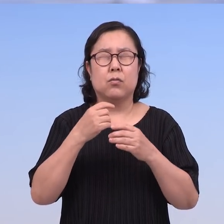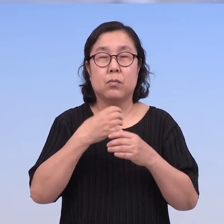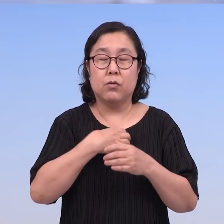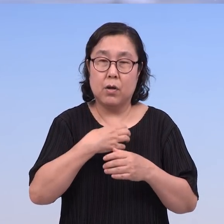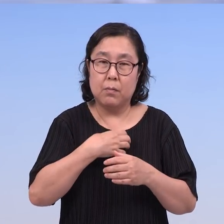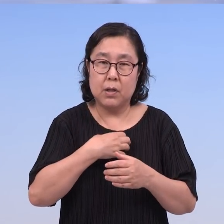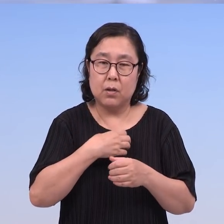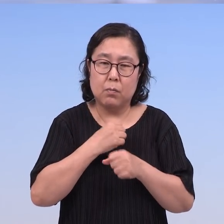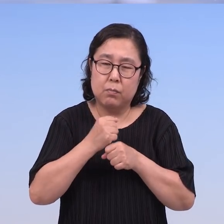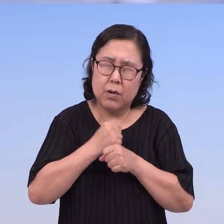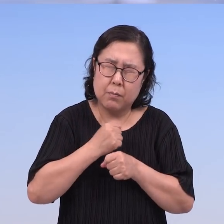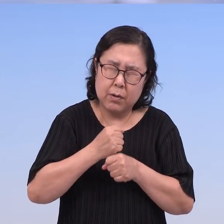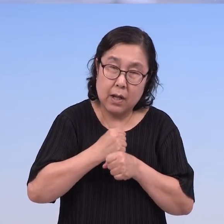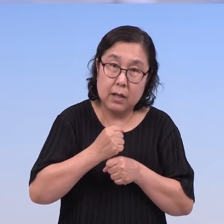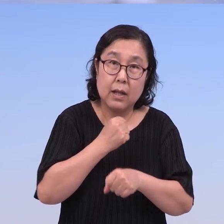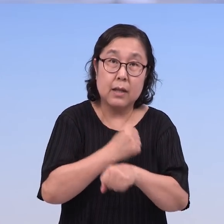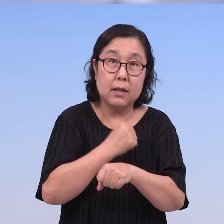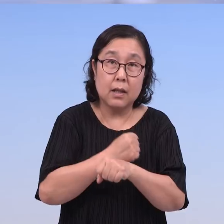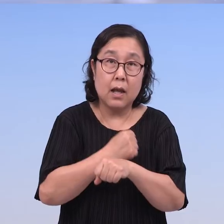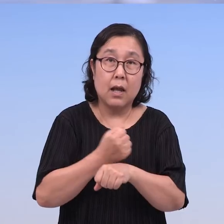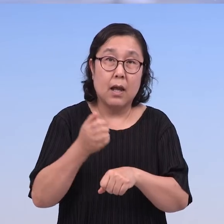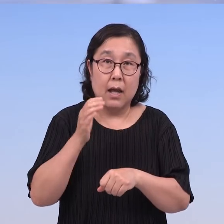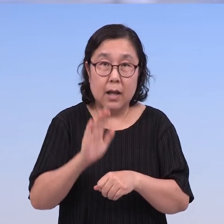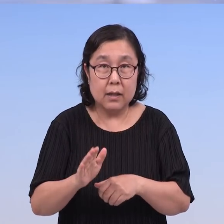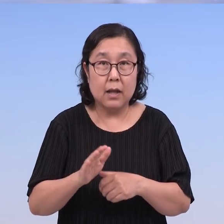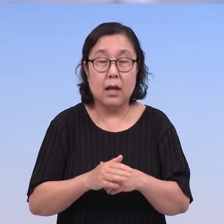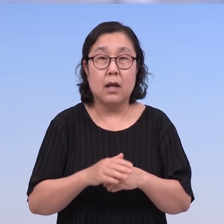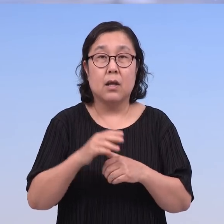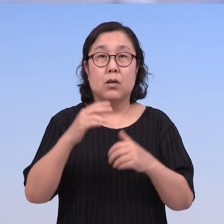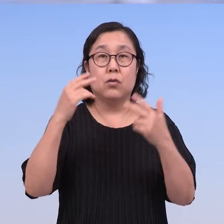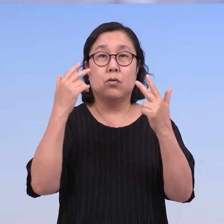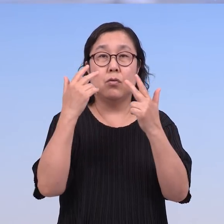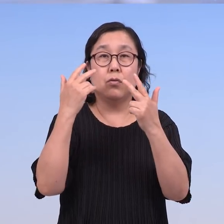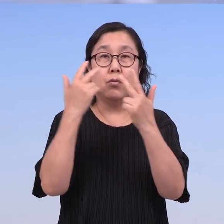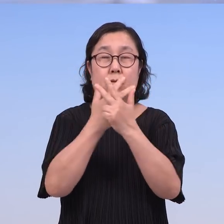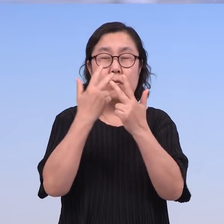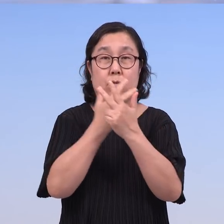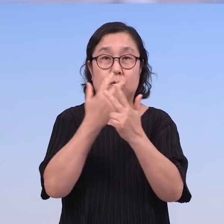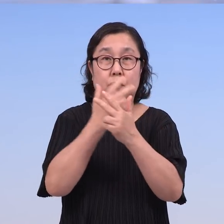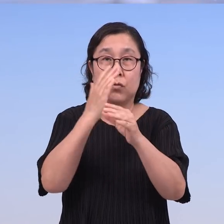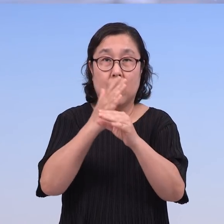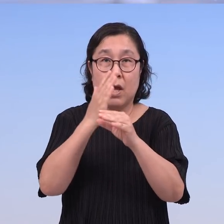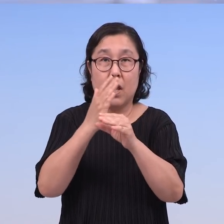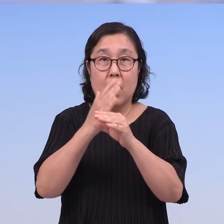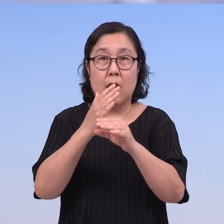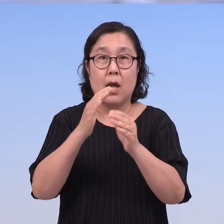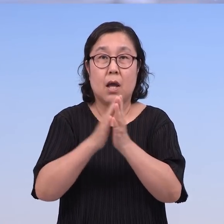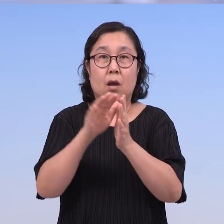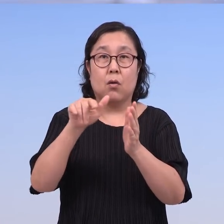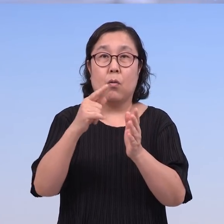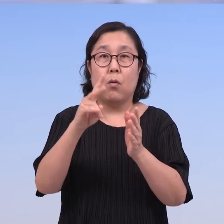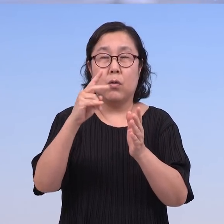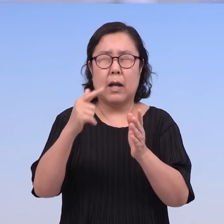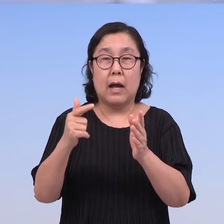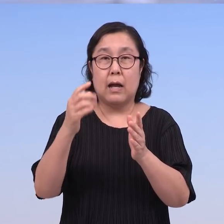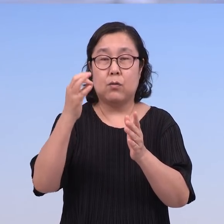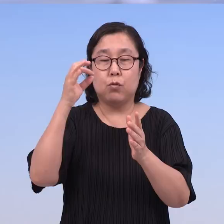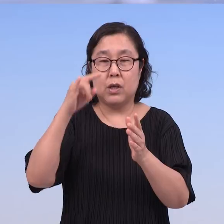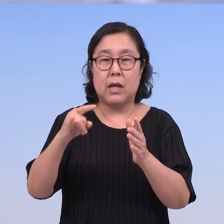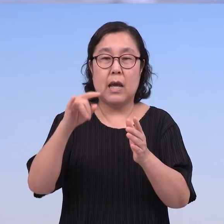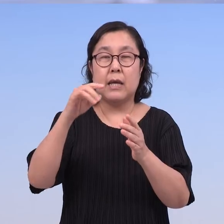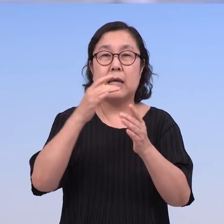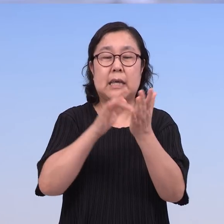이제 아슬아슬했거든요. 그리고는 사실은 주중에 다 여러분에게 말씀을 안 드렸지만 막